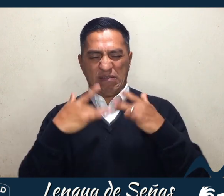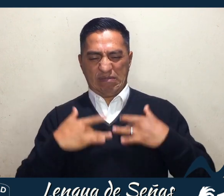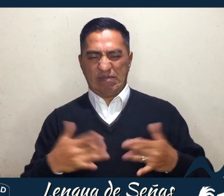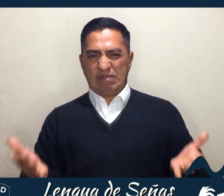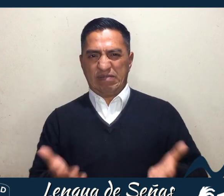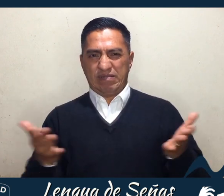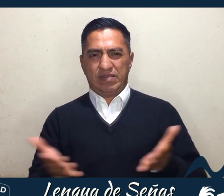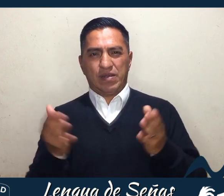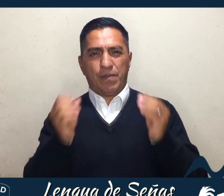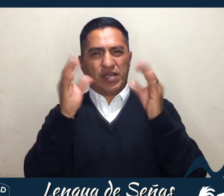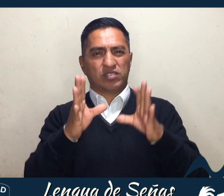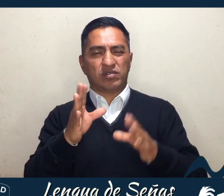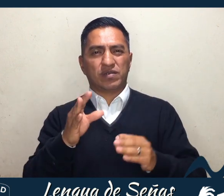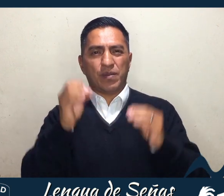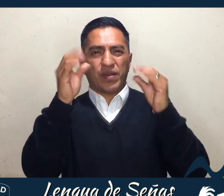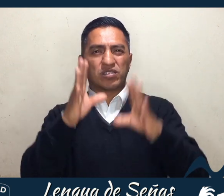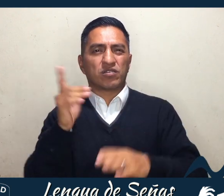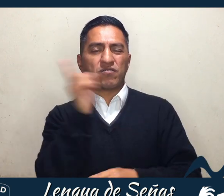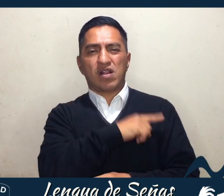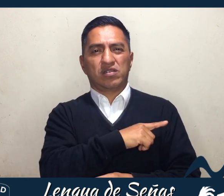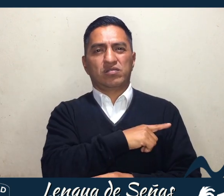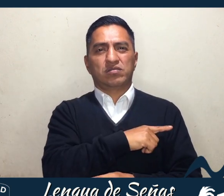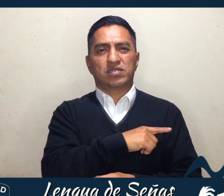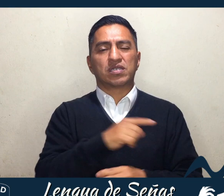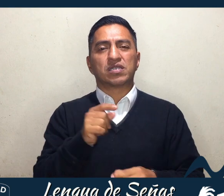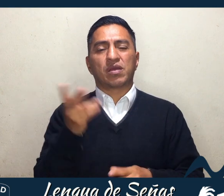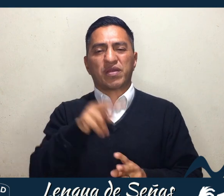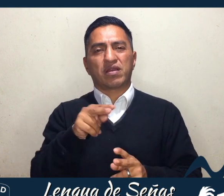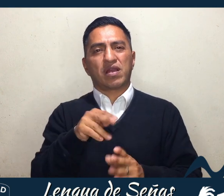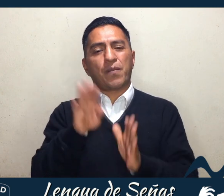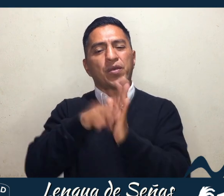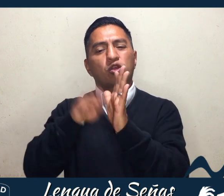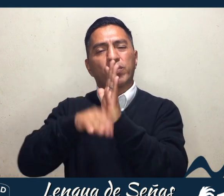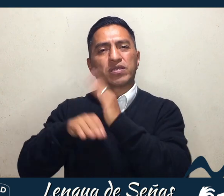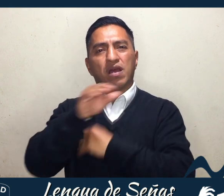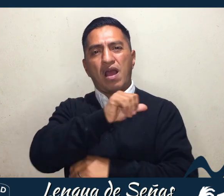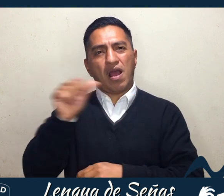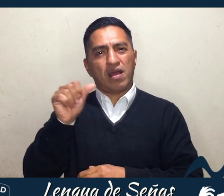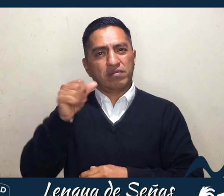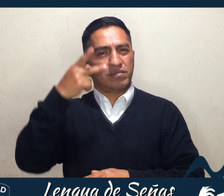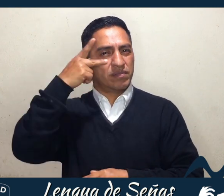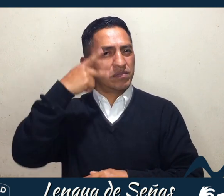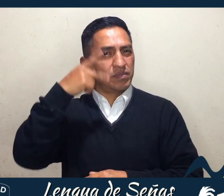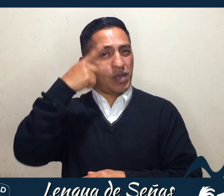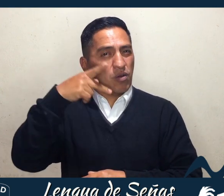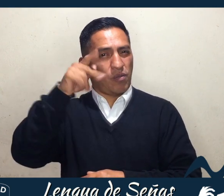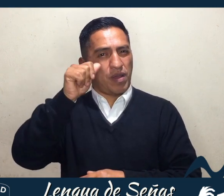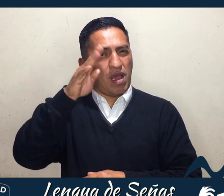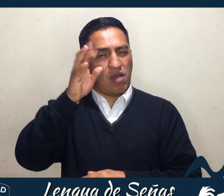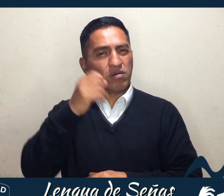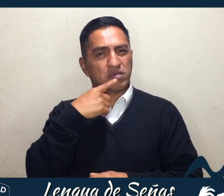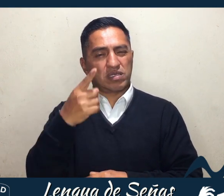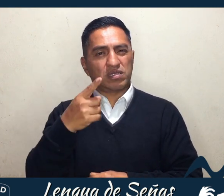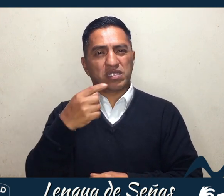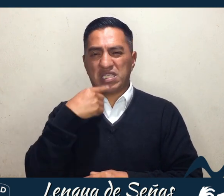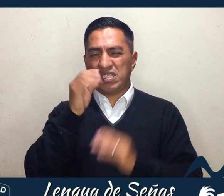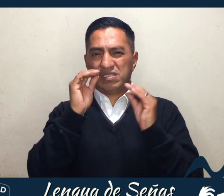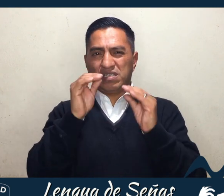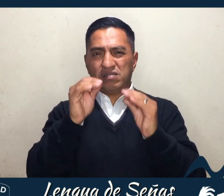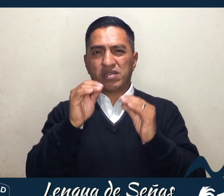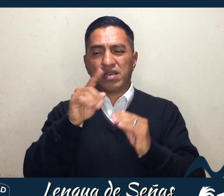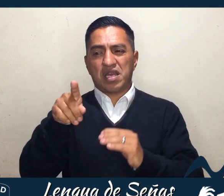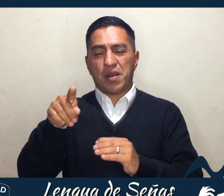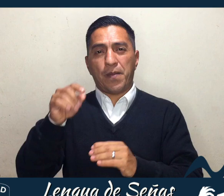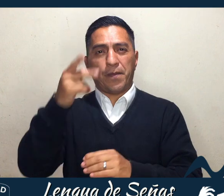y sobre todo desprestigiar el ministerio de Pablo, le acusan de que él no había